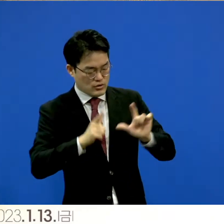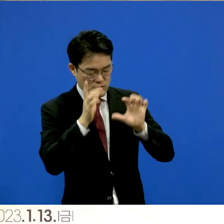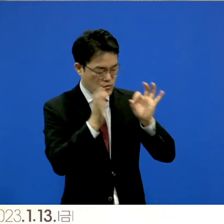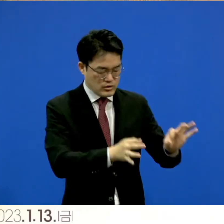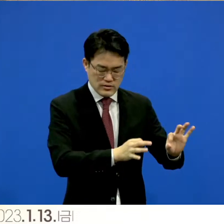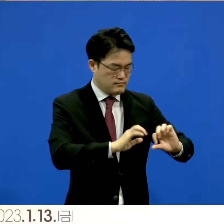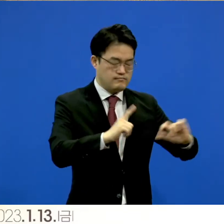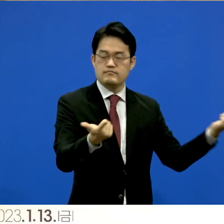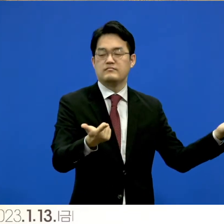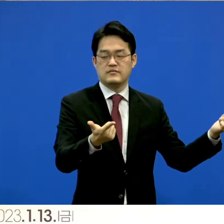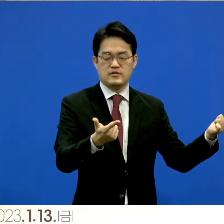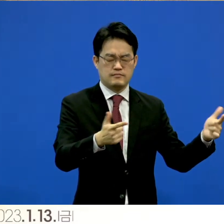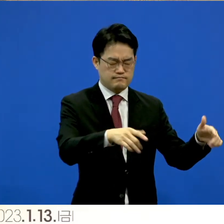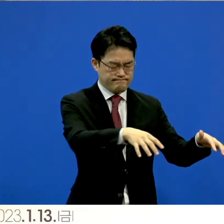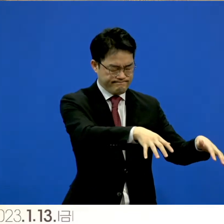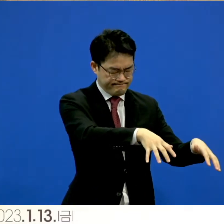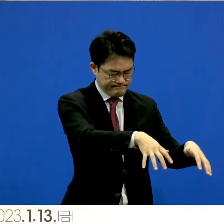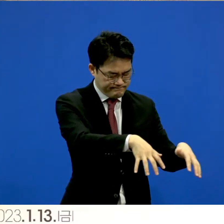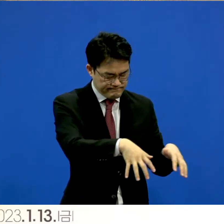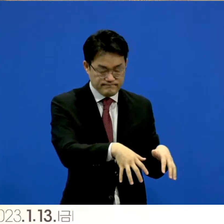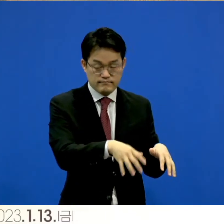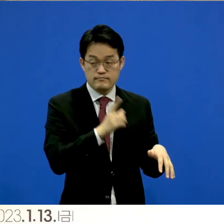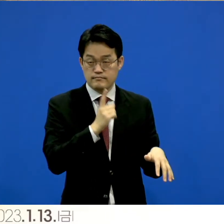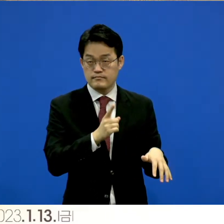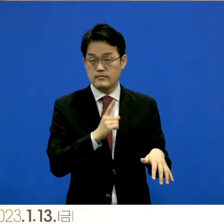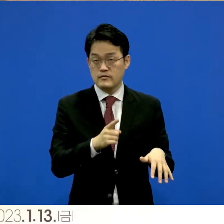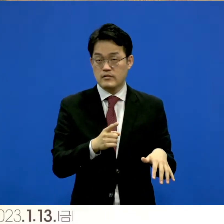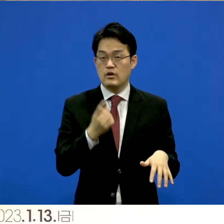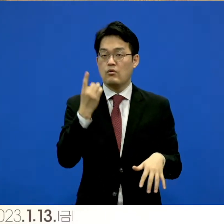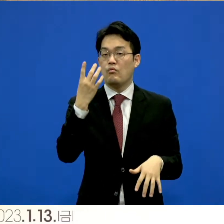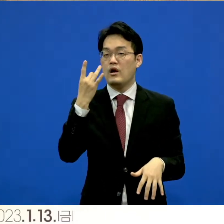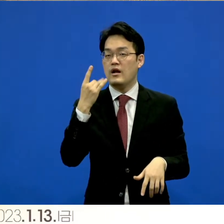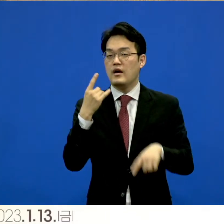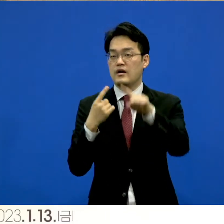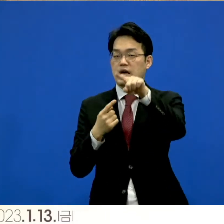본래 렘브란트는 이 아버지를 맹인으로 그렸다고 합니다.